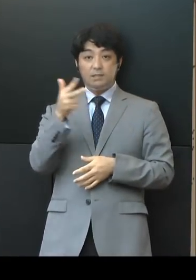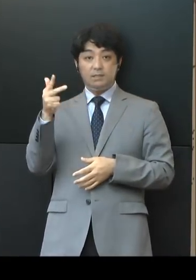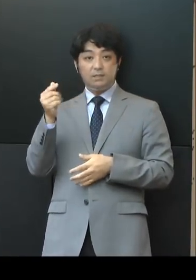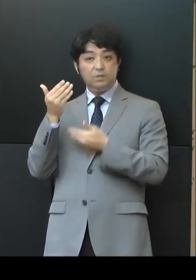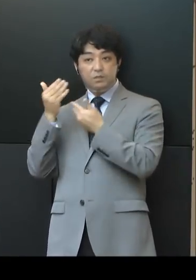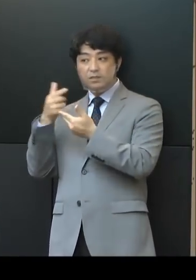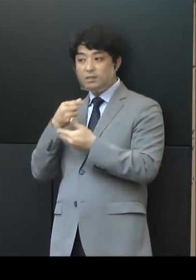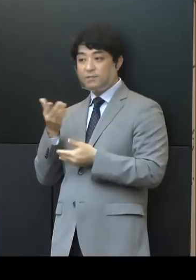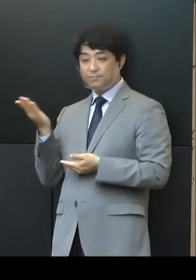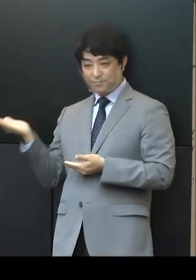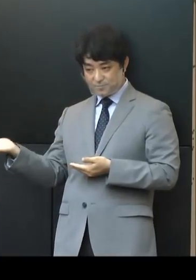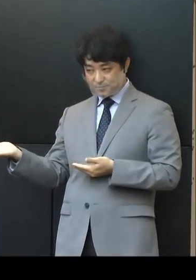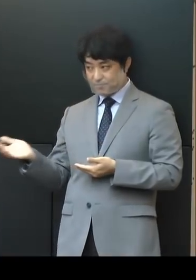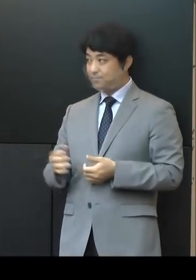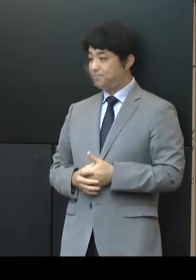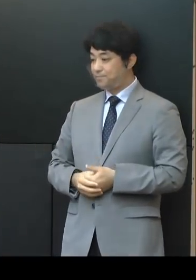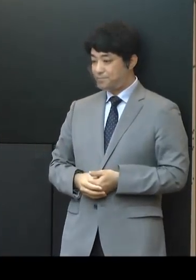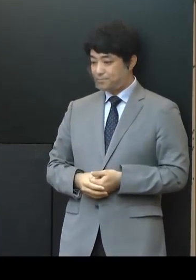します